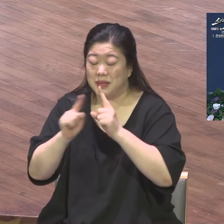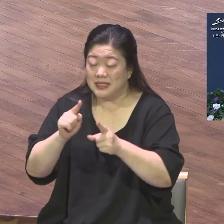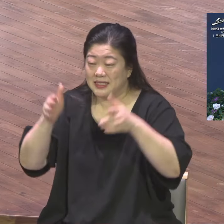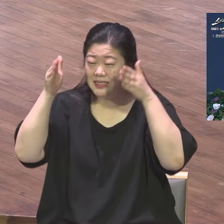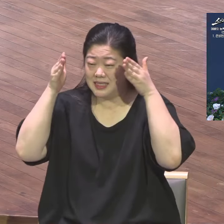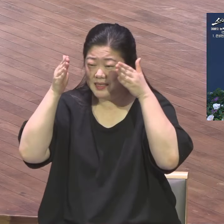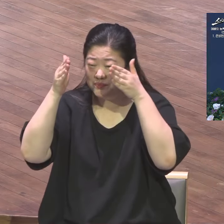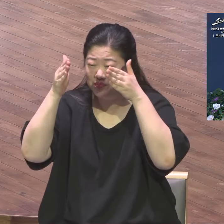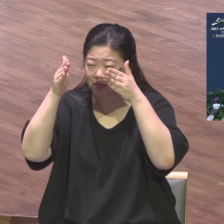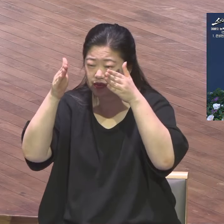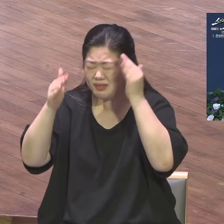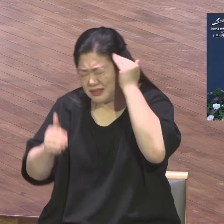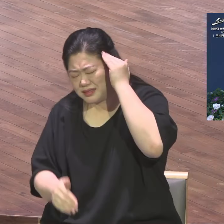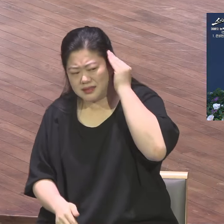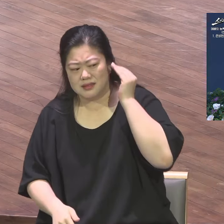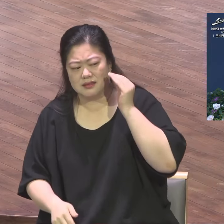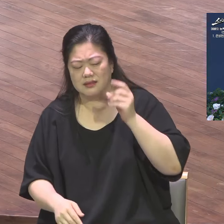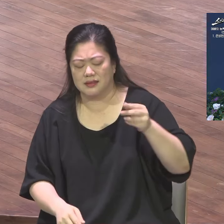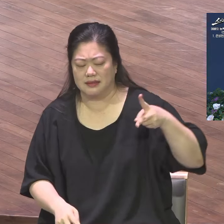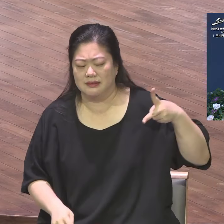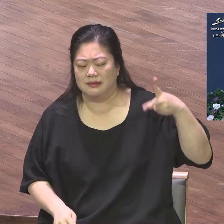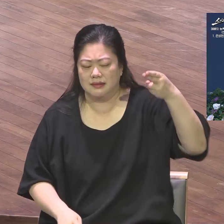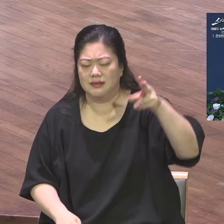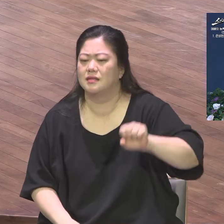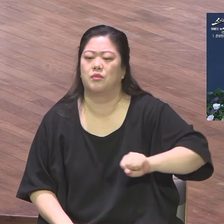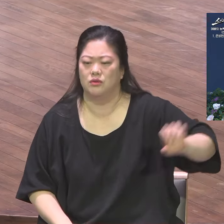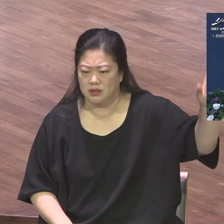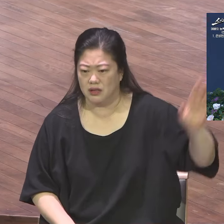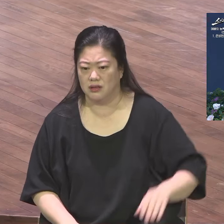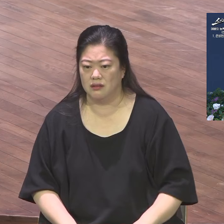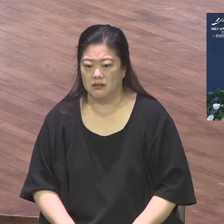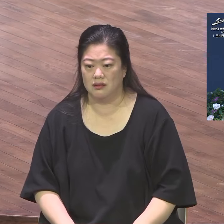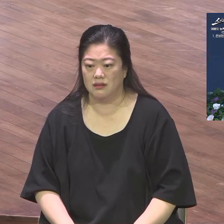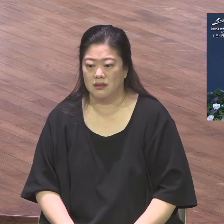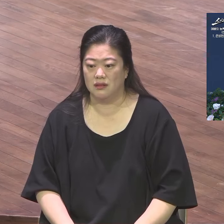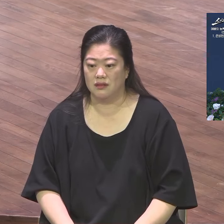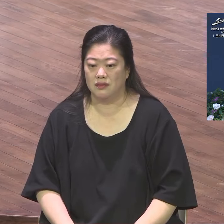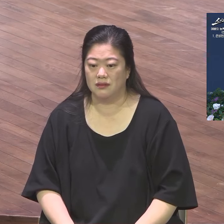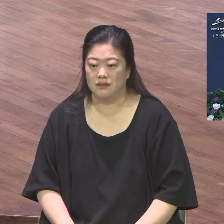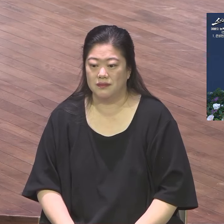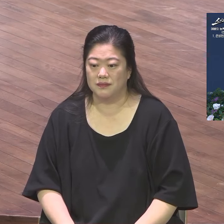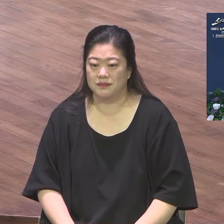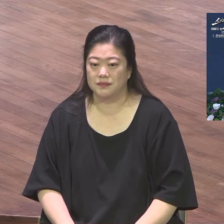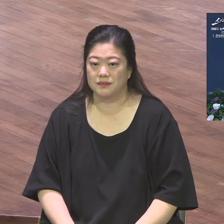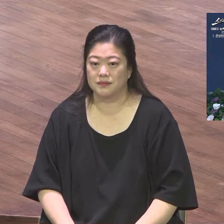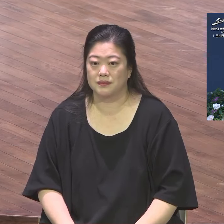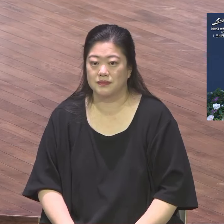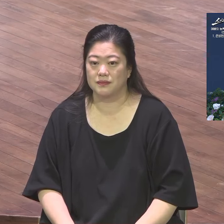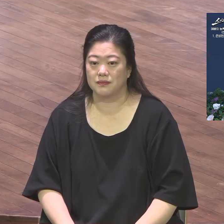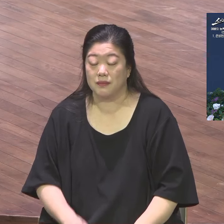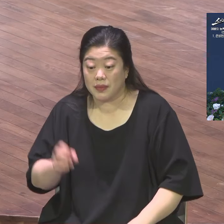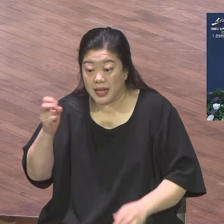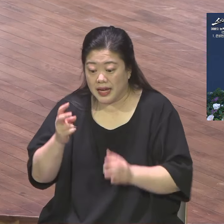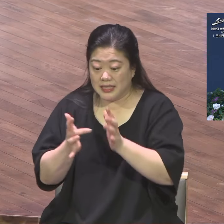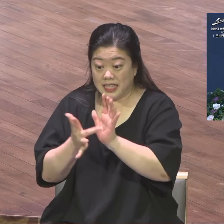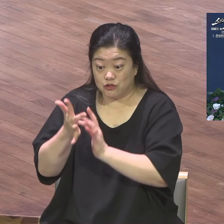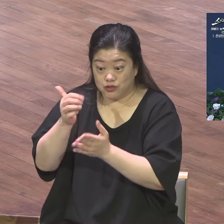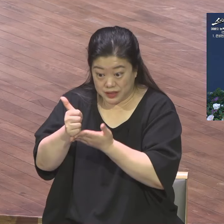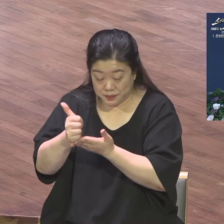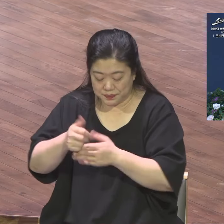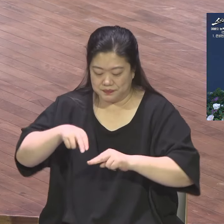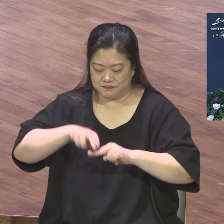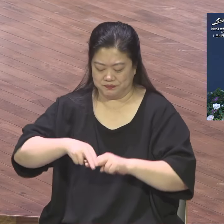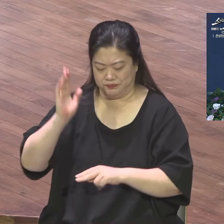그리고 마르다는 죽으라고 그냥 음식 준비하는데 마리아 나가 꼼짝도 안 해. 예수님 무릎에 딱 앉아서 말씀만 듣고